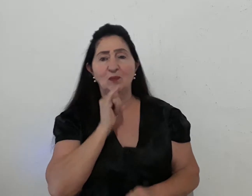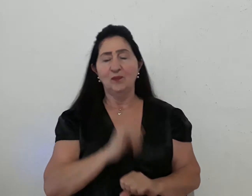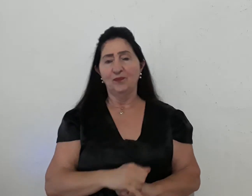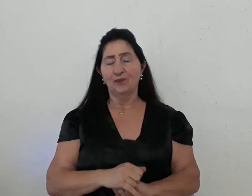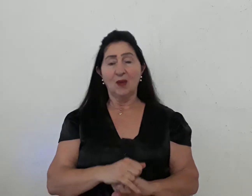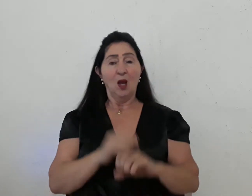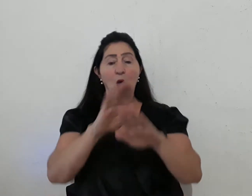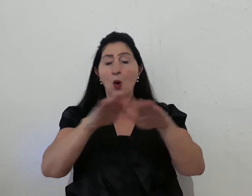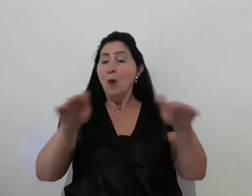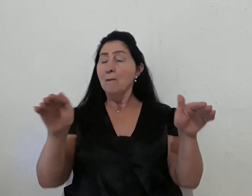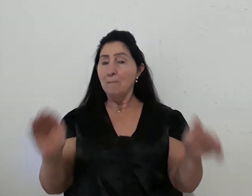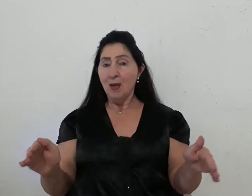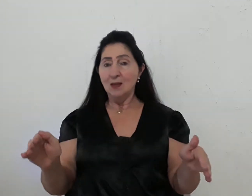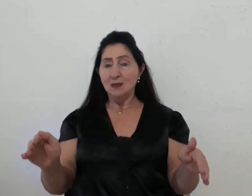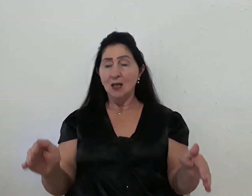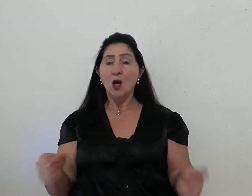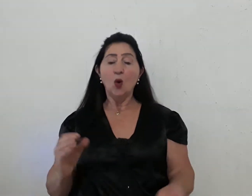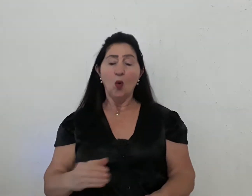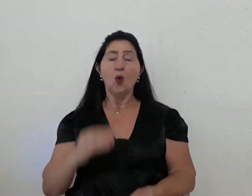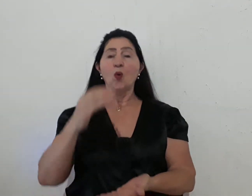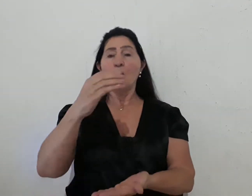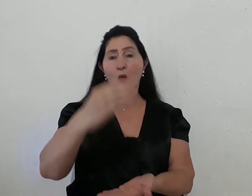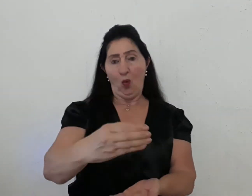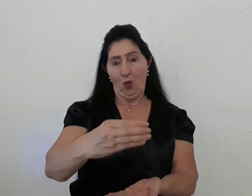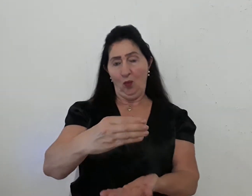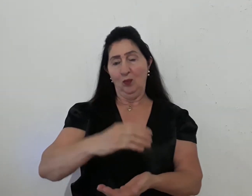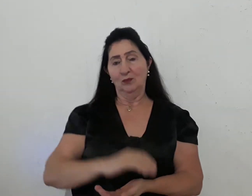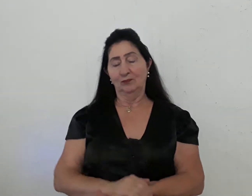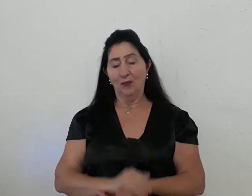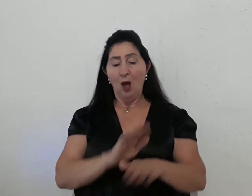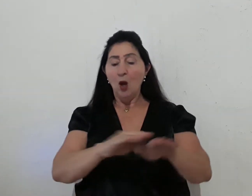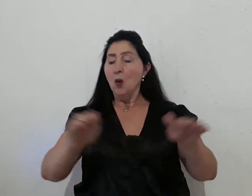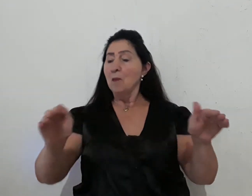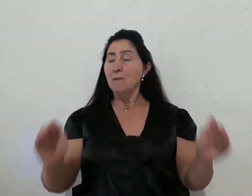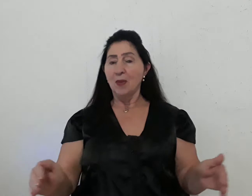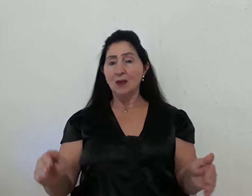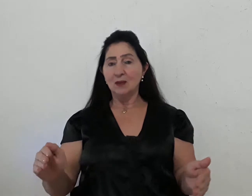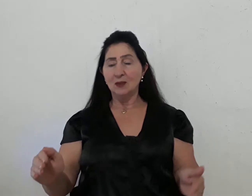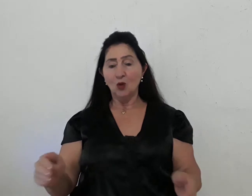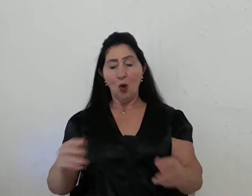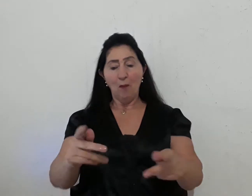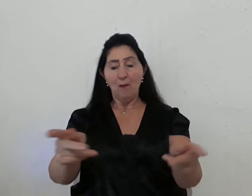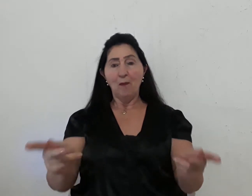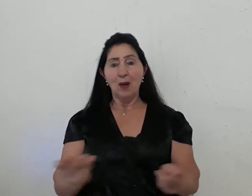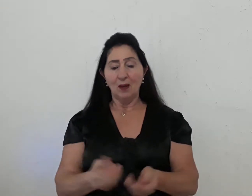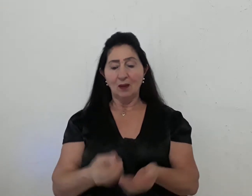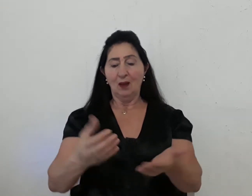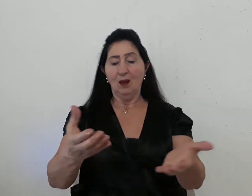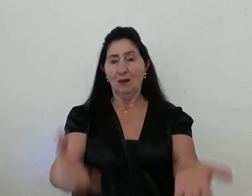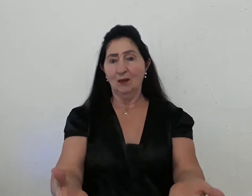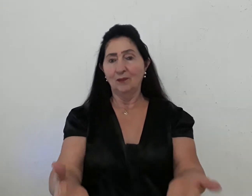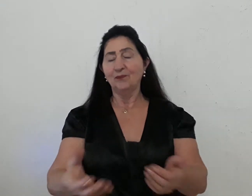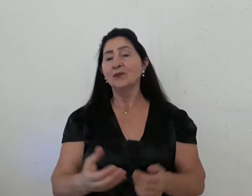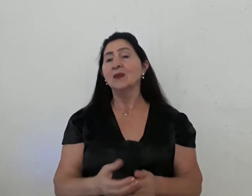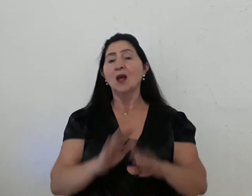mesa, colocar copo, mesa, colocar prato, mesa, colocar